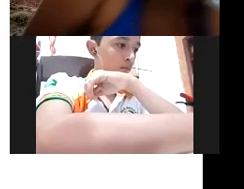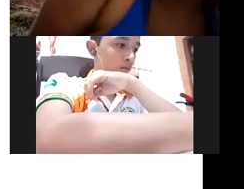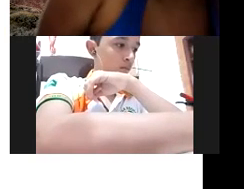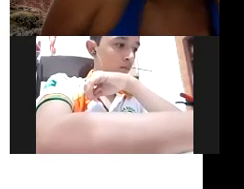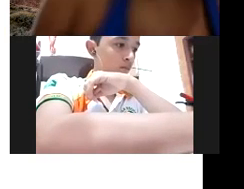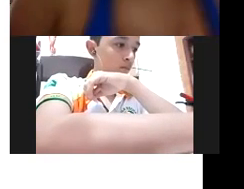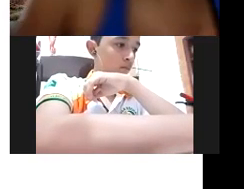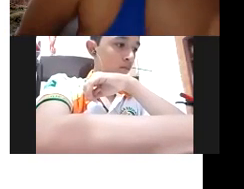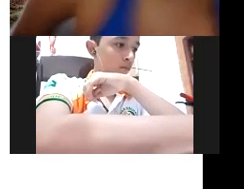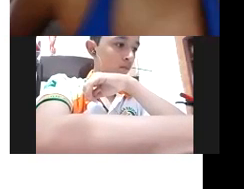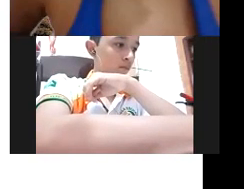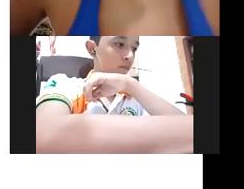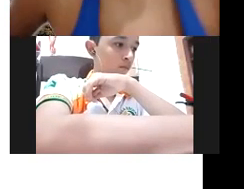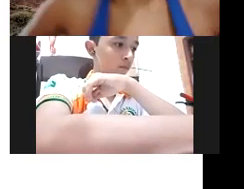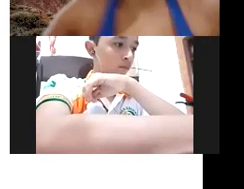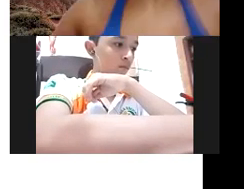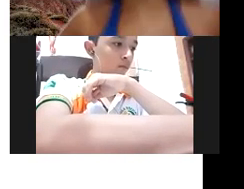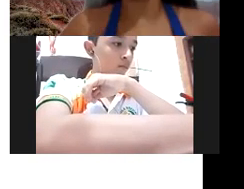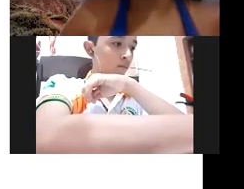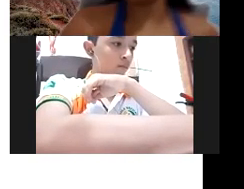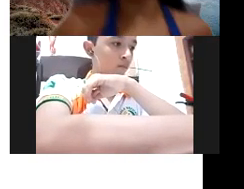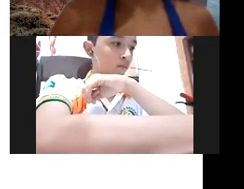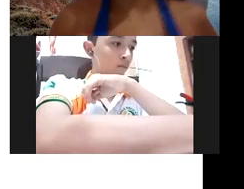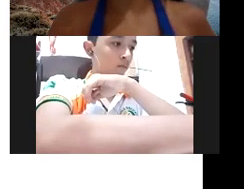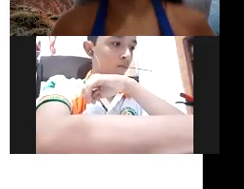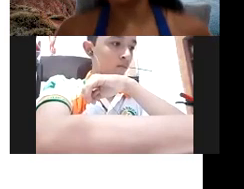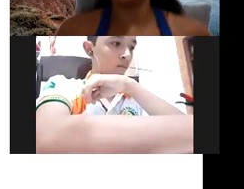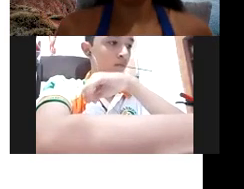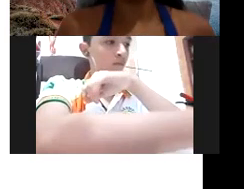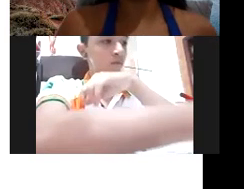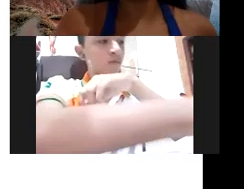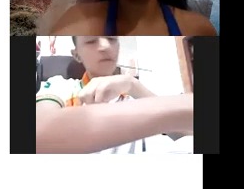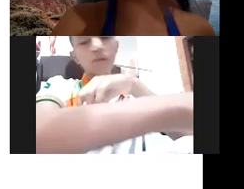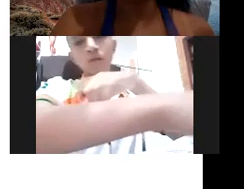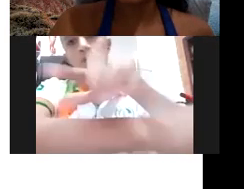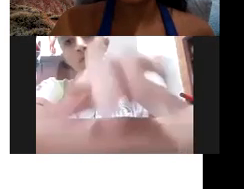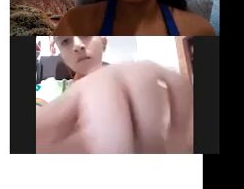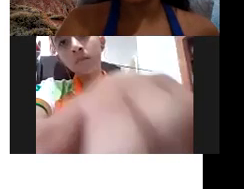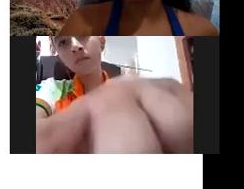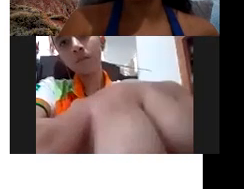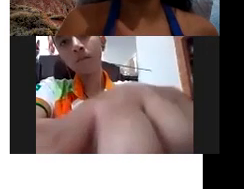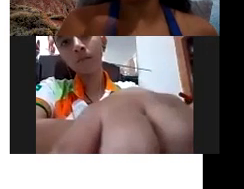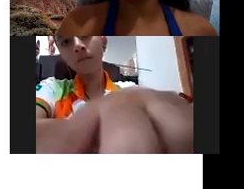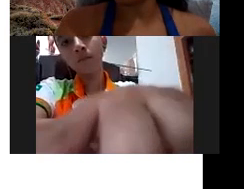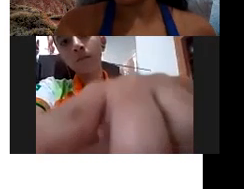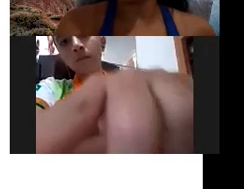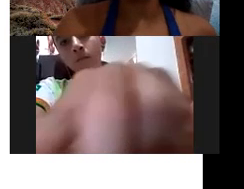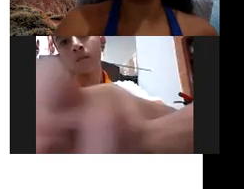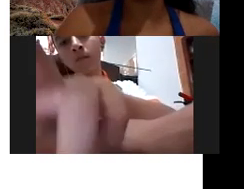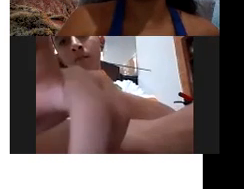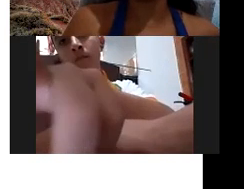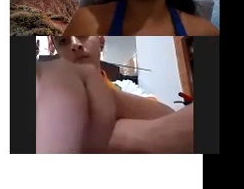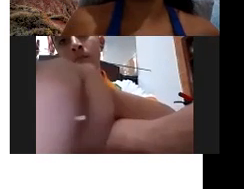vai ver meu Oi Vocês estão entendendo mais ou menos o que eu quero dizer nesse momento a gente não está estudando